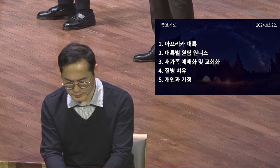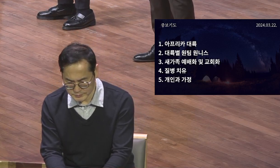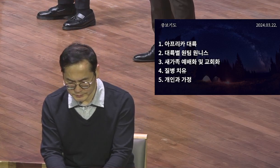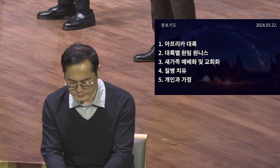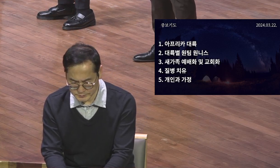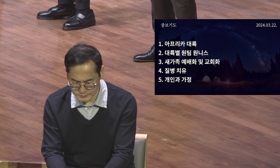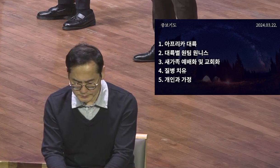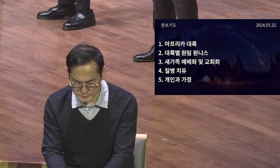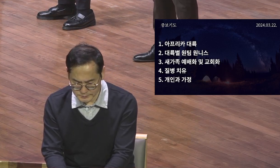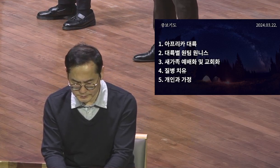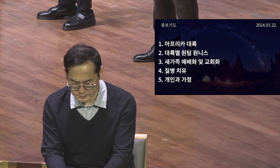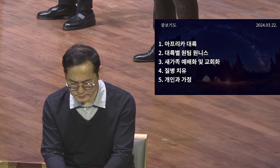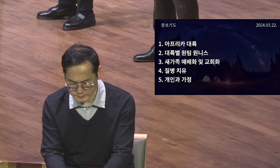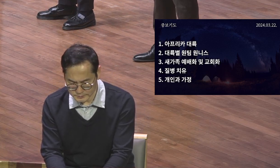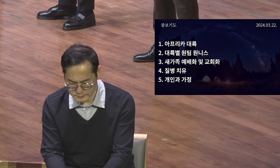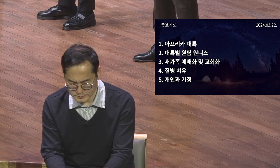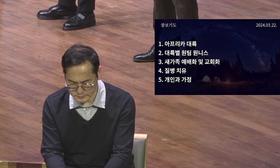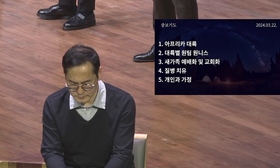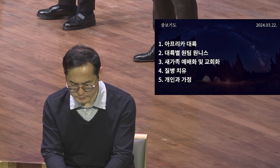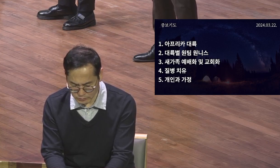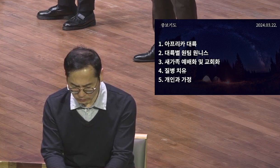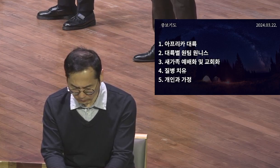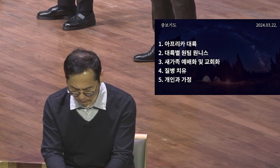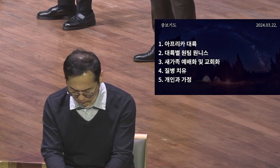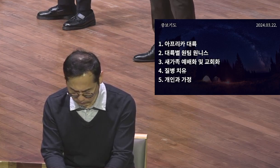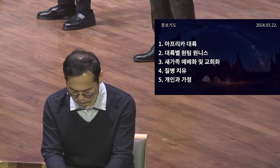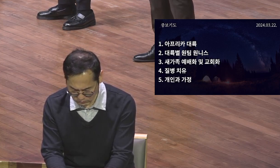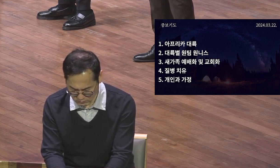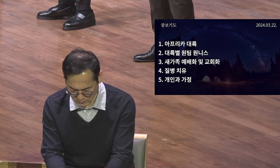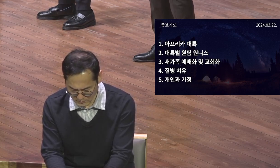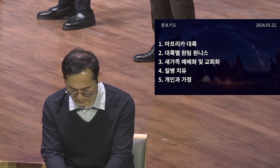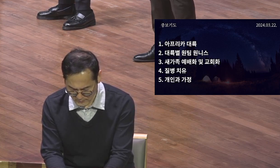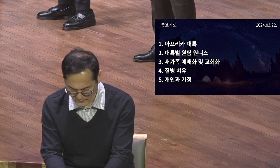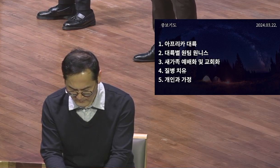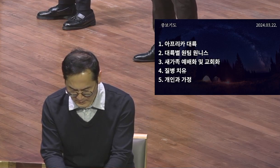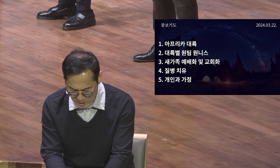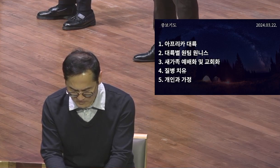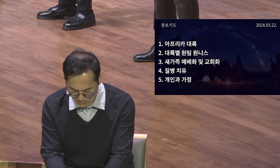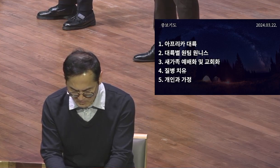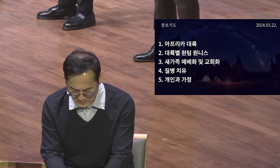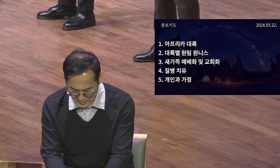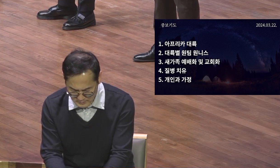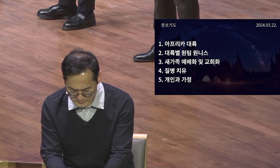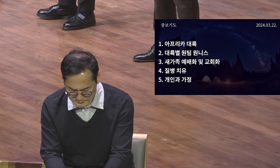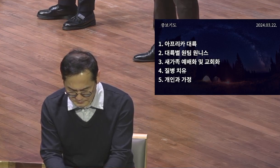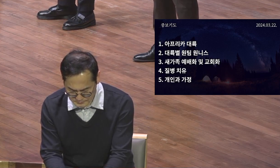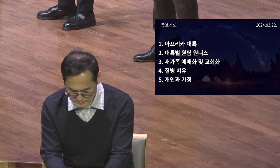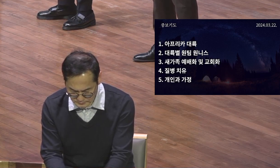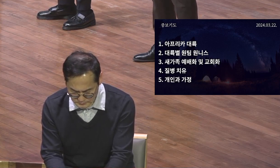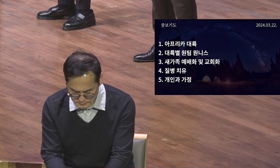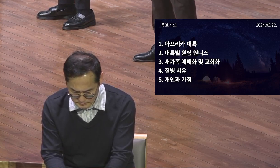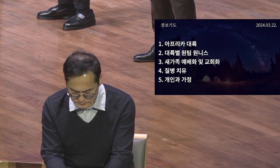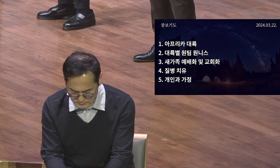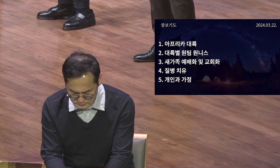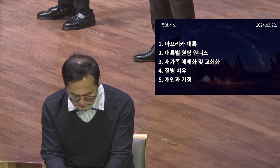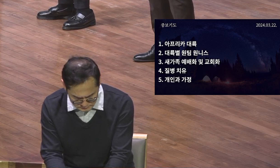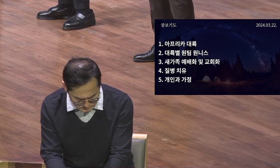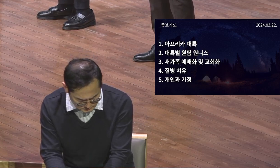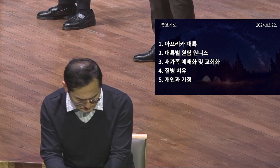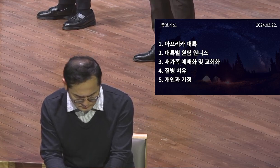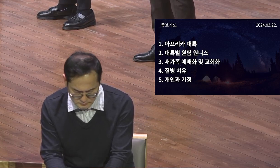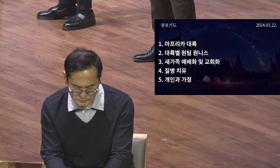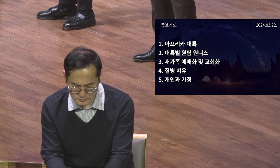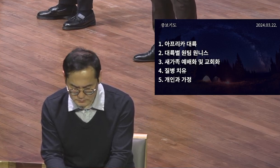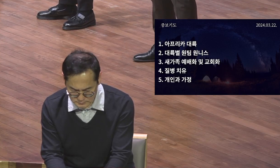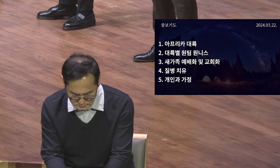오직 복음을 깨닫고 하나님께 해당을 찬양하는 집회가 될 수 있도록 아버지께서 역사하시고 그것도 아버지 이슬람 문화의